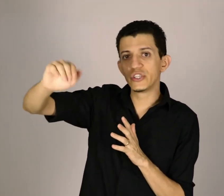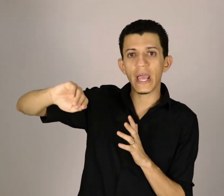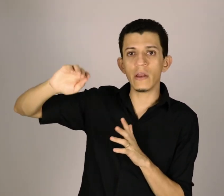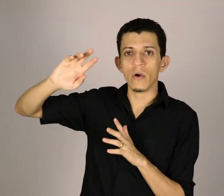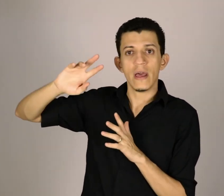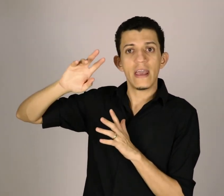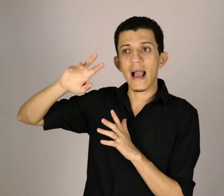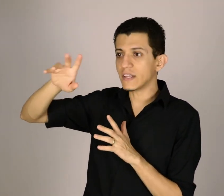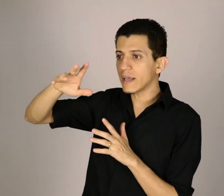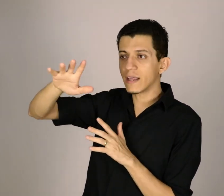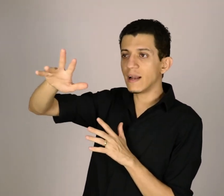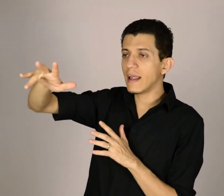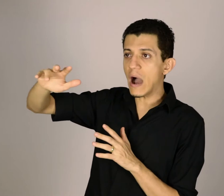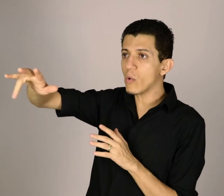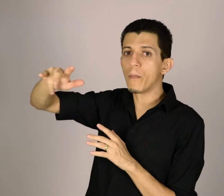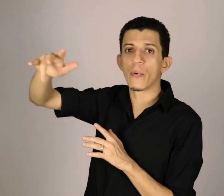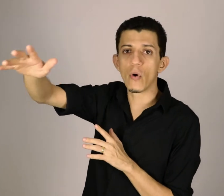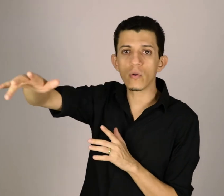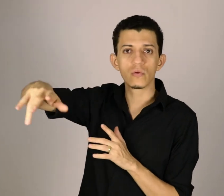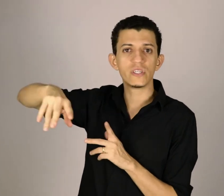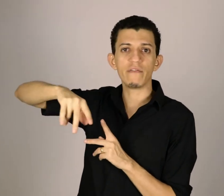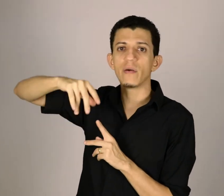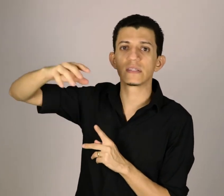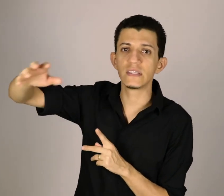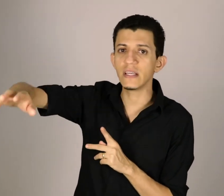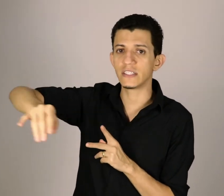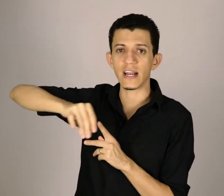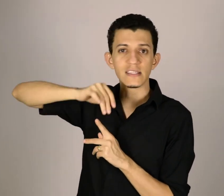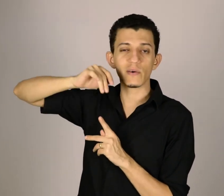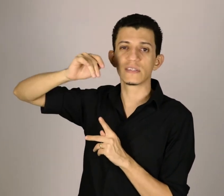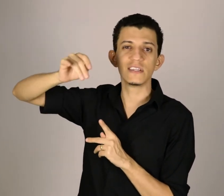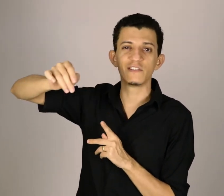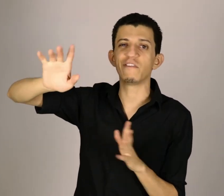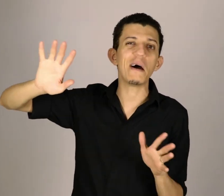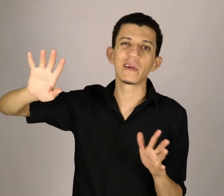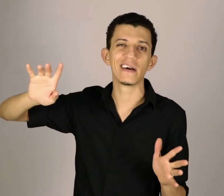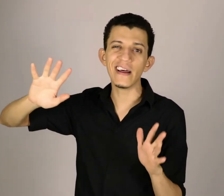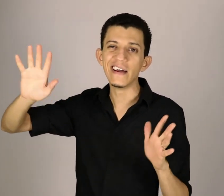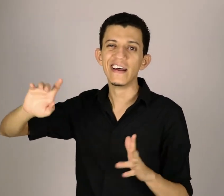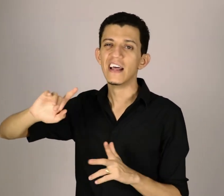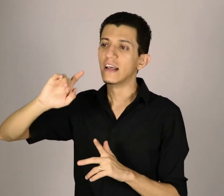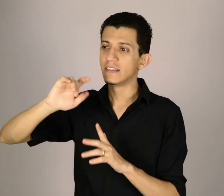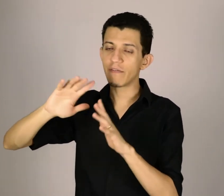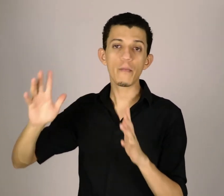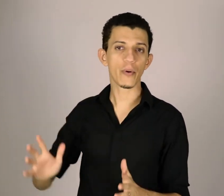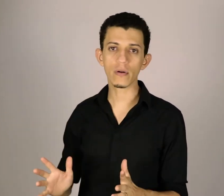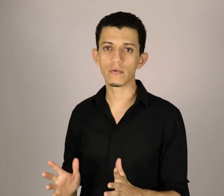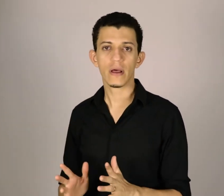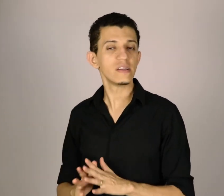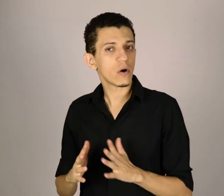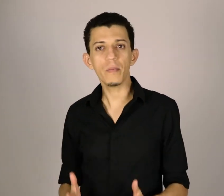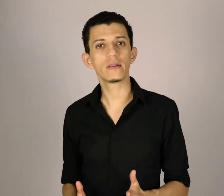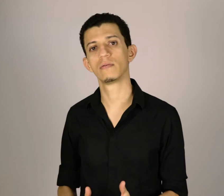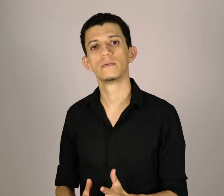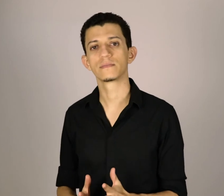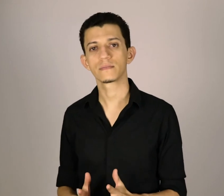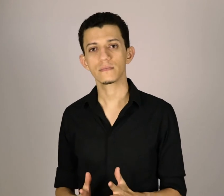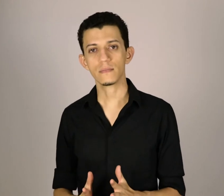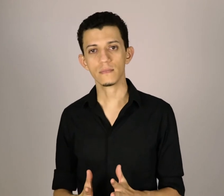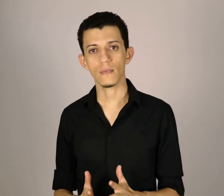gênio e achar que aquilo ali é algo pronto, já veio assim, já nasceu assim de fábrica, né? Já veio pronto? Isso é um mito.